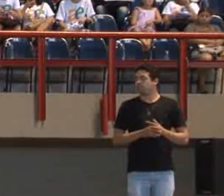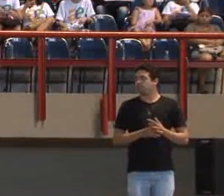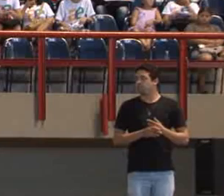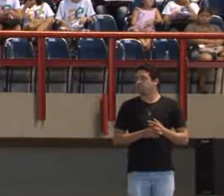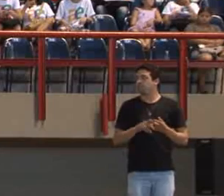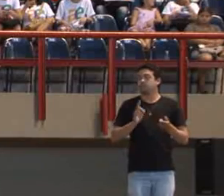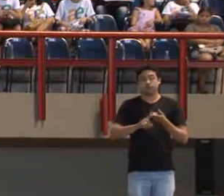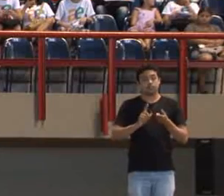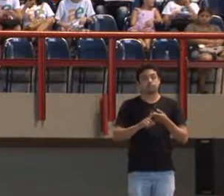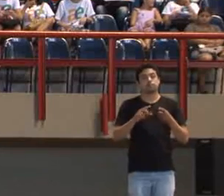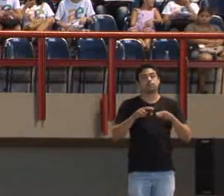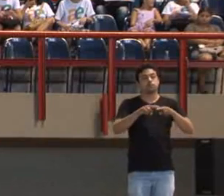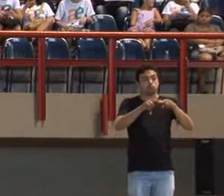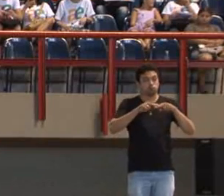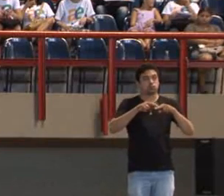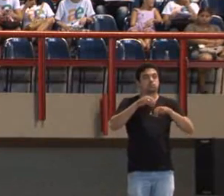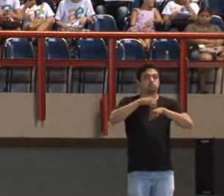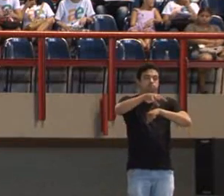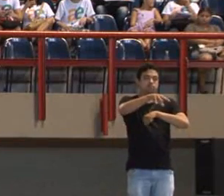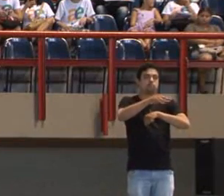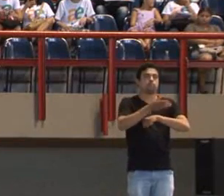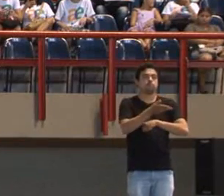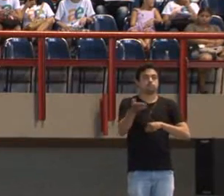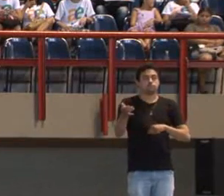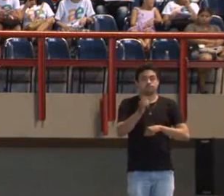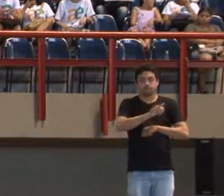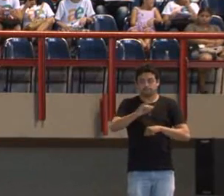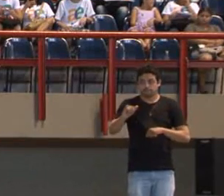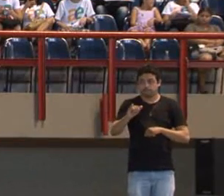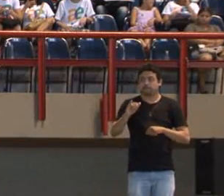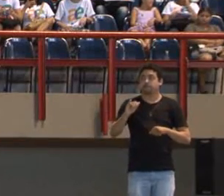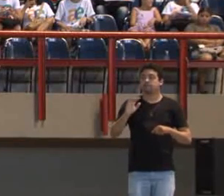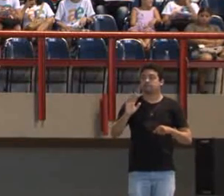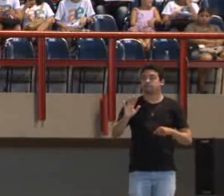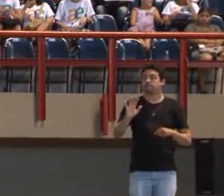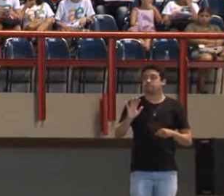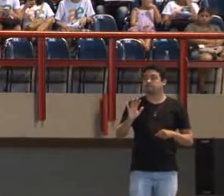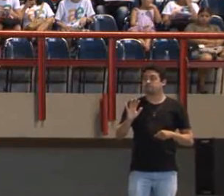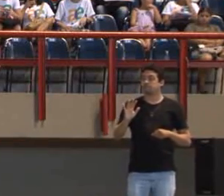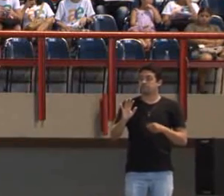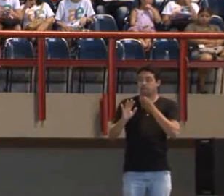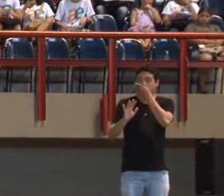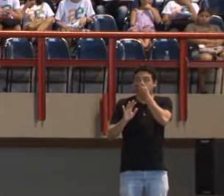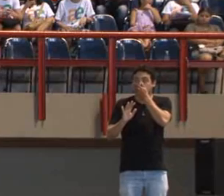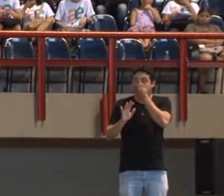Então eu preciso te dar o recado que eu queria te dar. É assim: